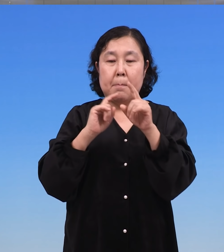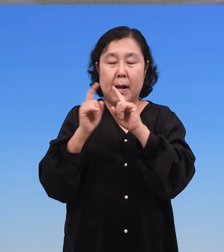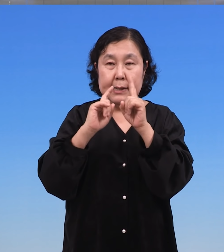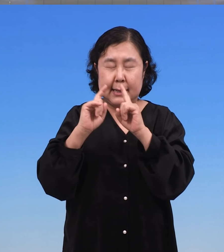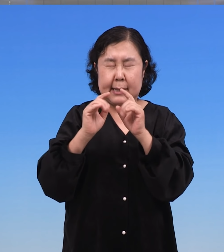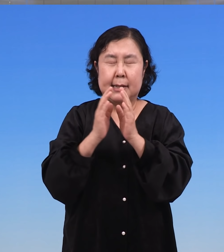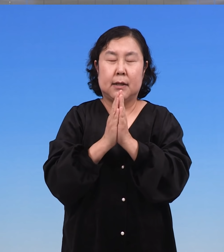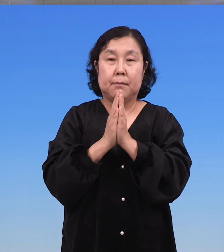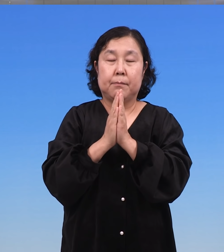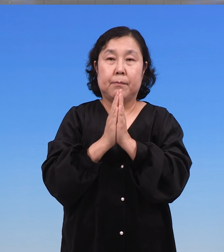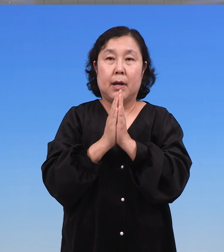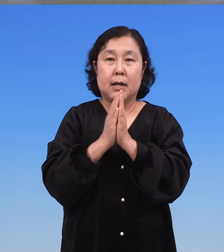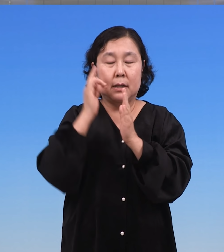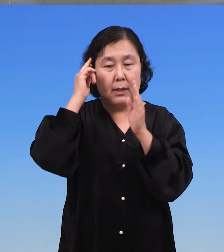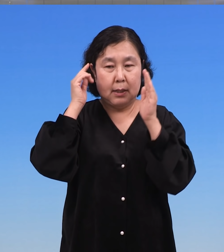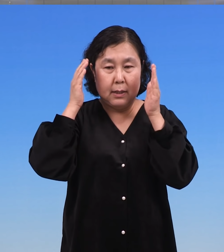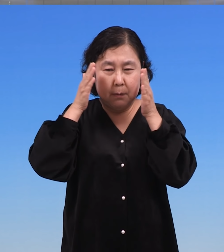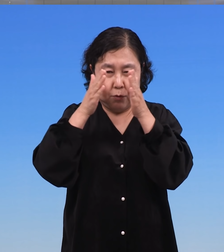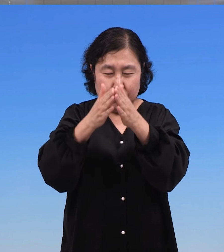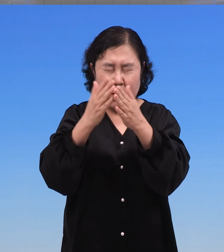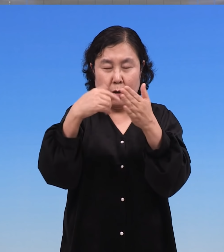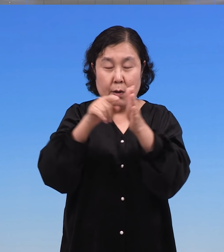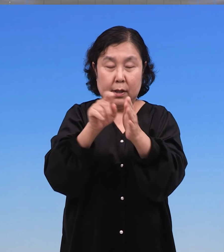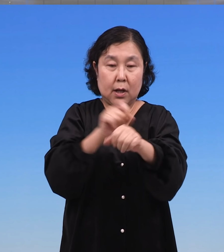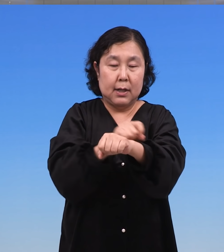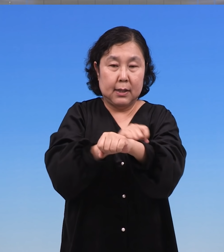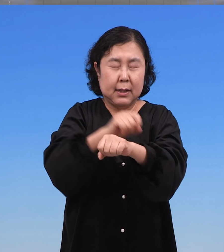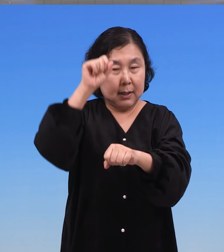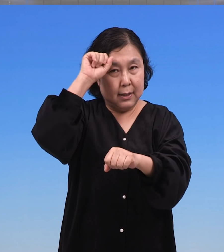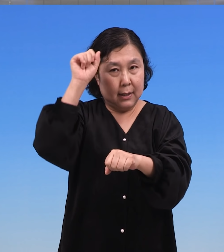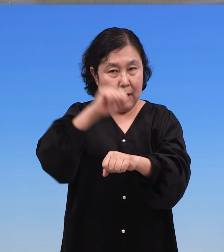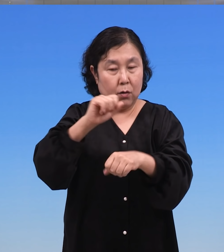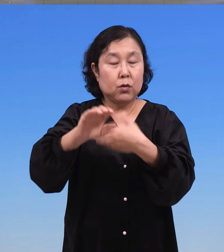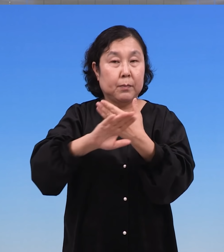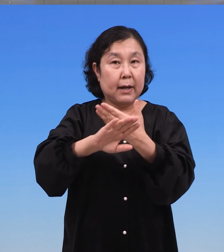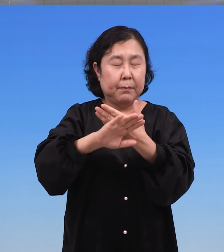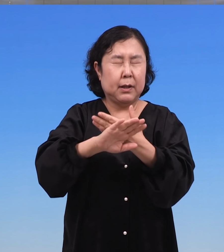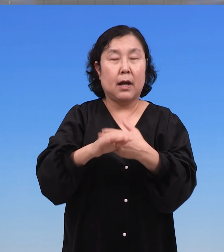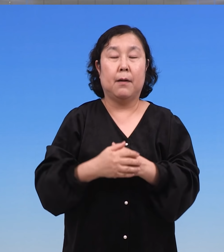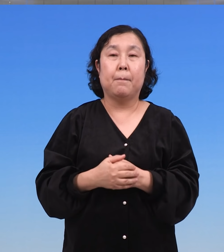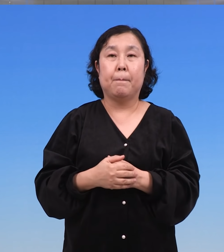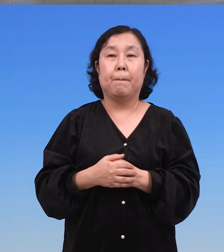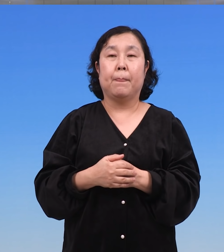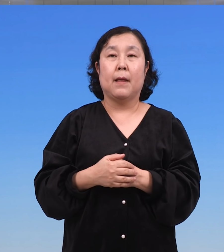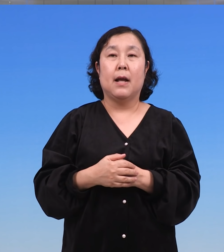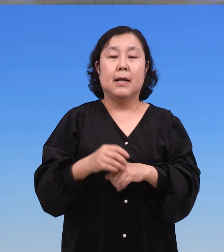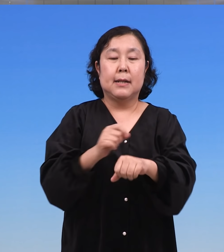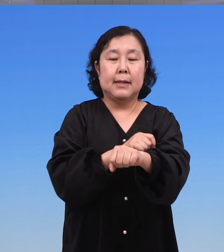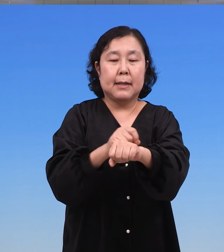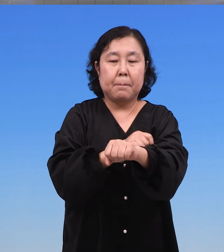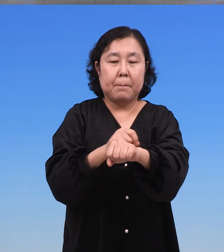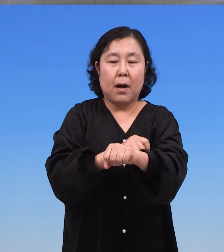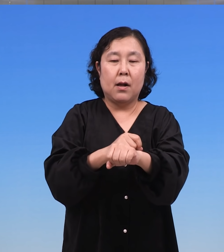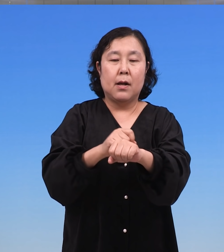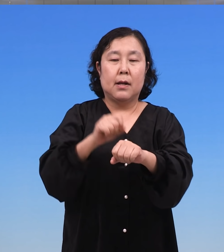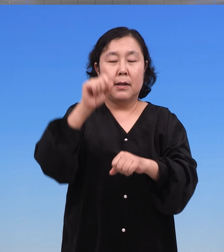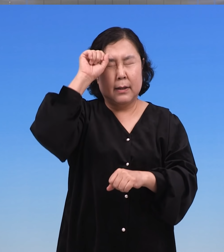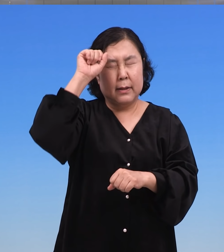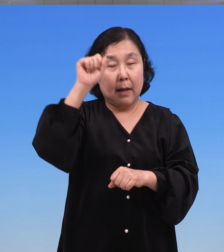특별 새벽 기도회를 제가 선포합니다. 이 가을에 하는 특세와 개념이 좀 다릅니다. 내용이